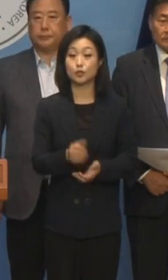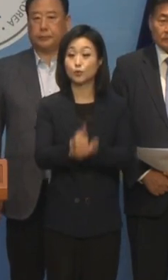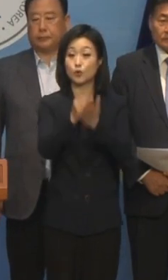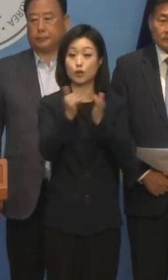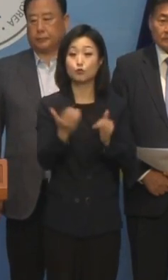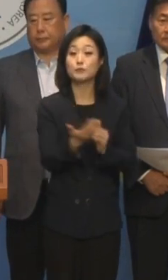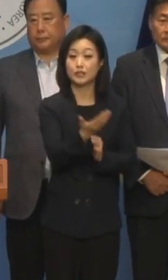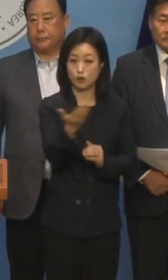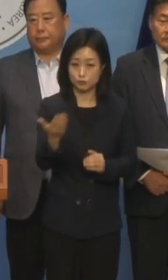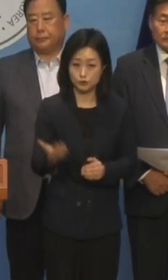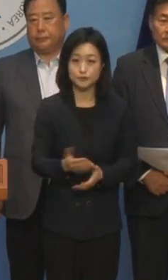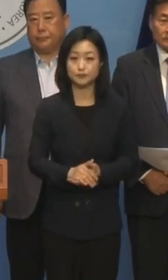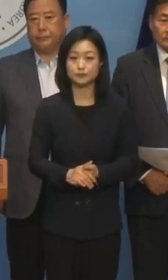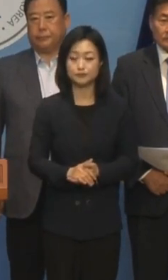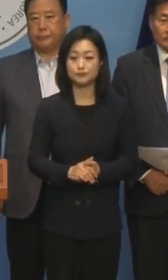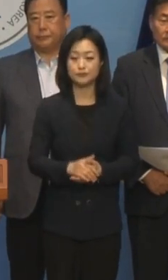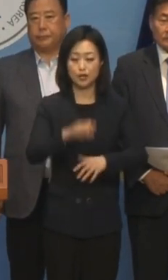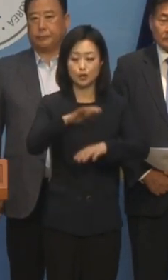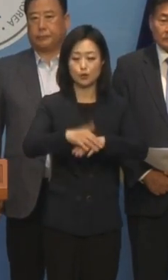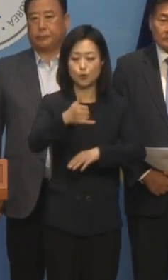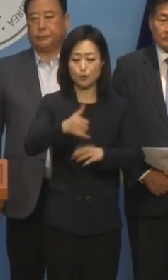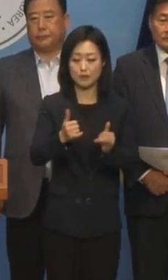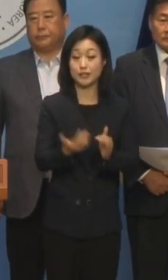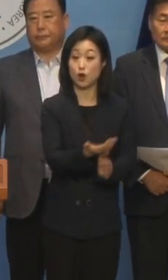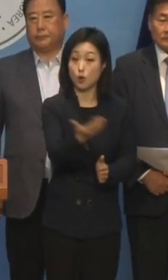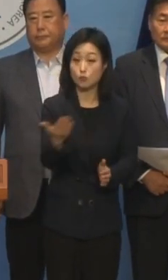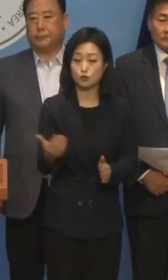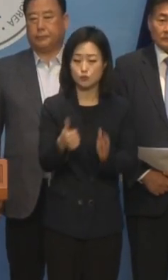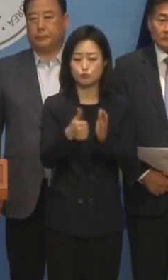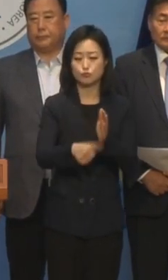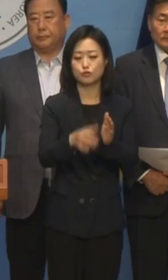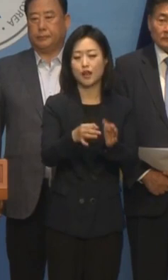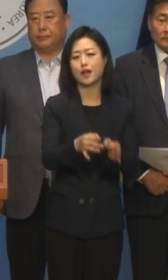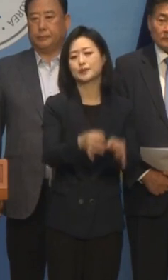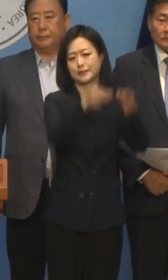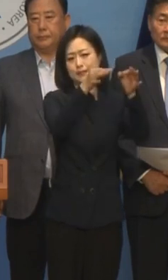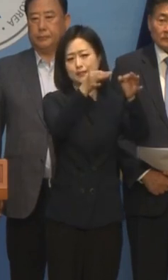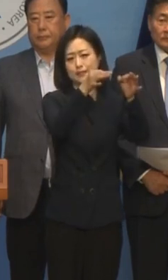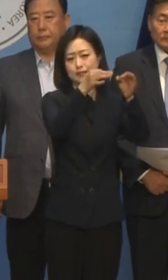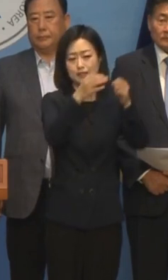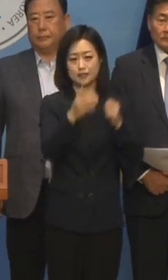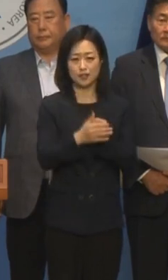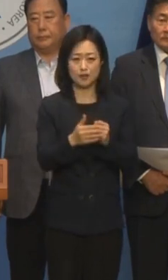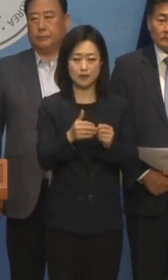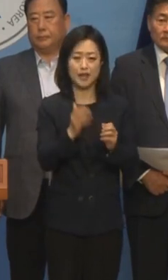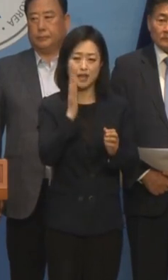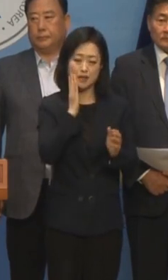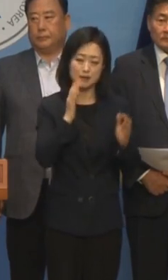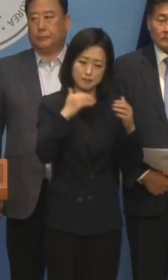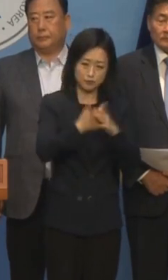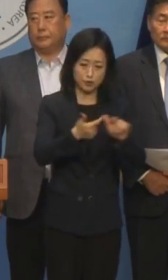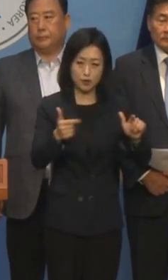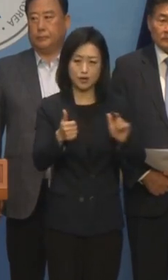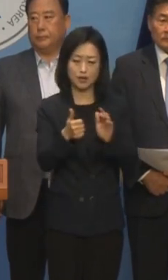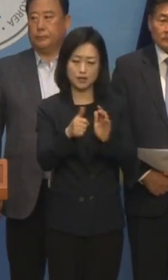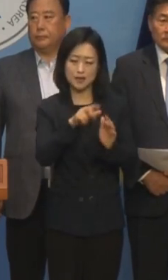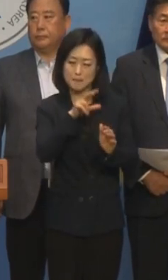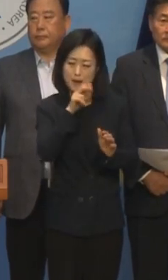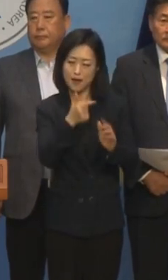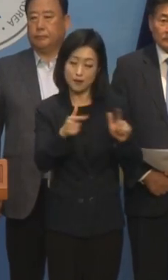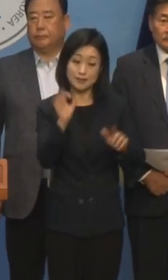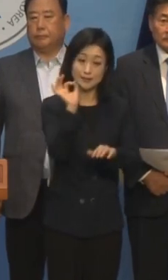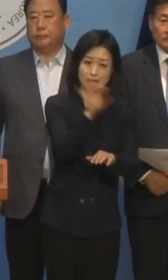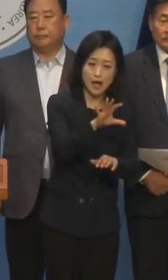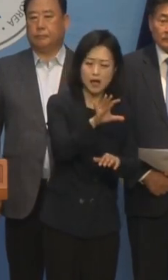존경하는 국민 여러분, 농민 여러분, 물가 급등으로 시장 보기 힘든 소비자를 위해 그리고 재해